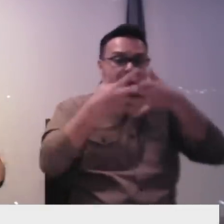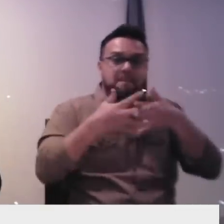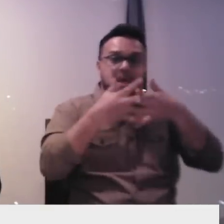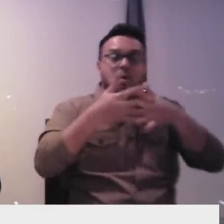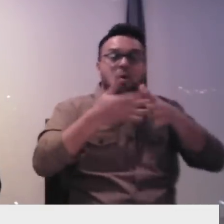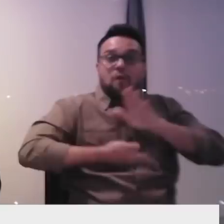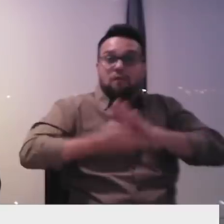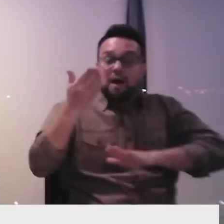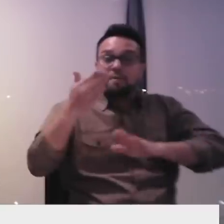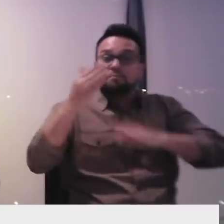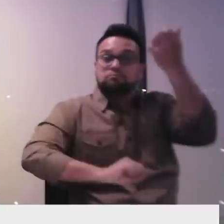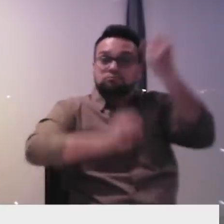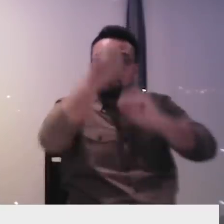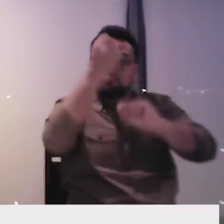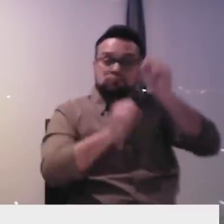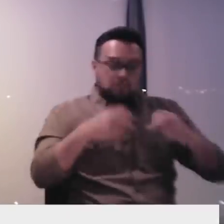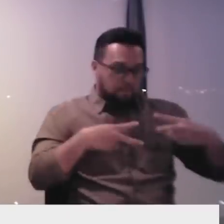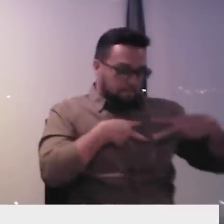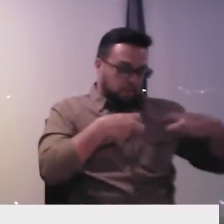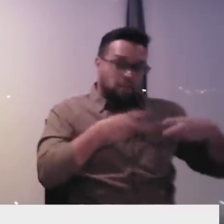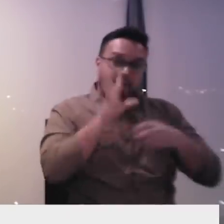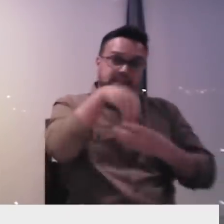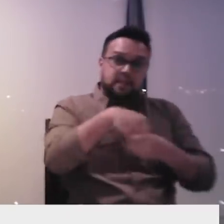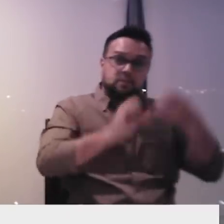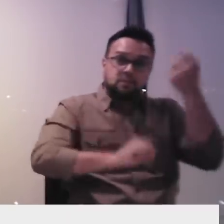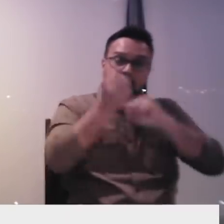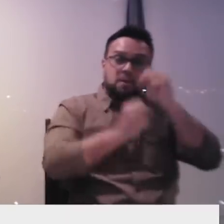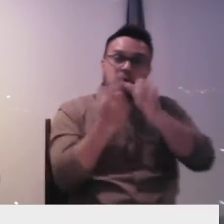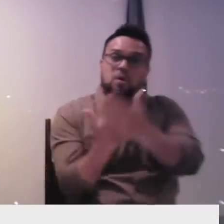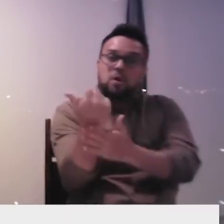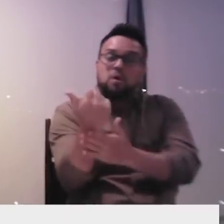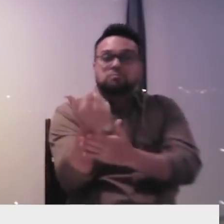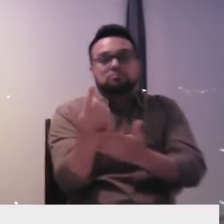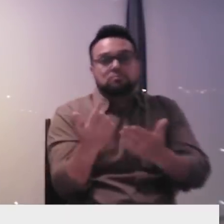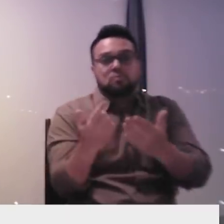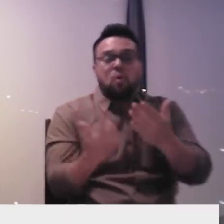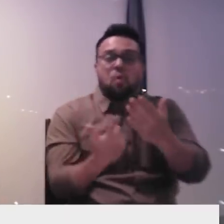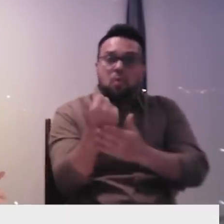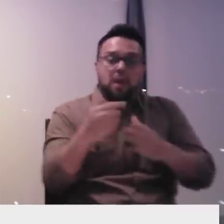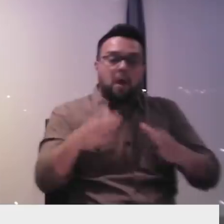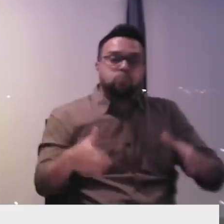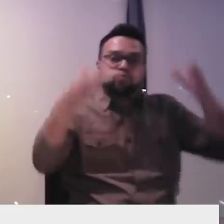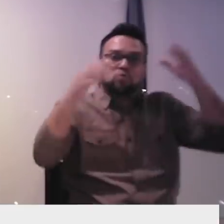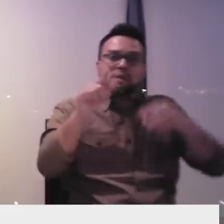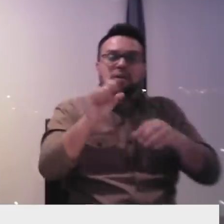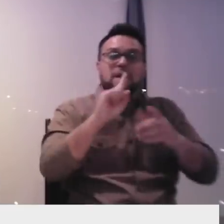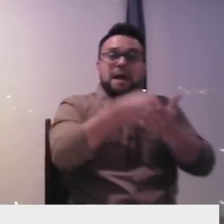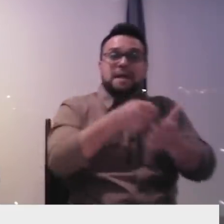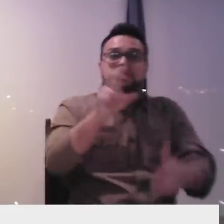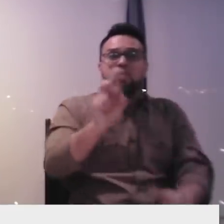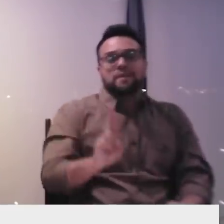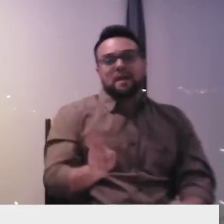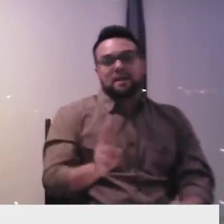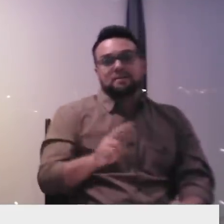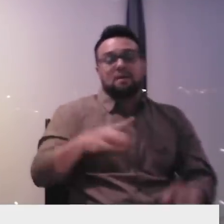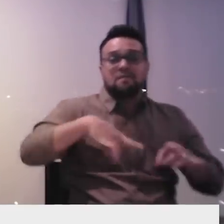lá na Petrobras, no local de que a Petrobras entrega o botijão de gás, vai pagar R$ 50,00 do botijão e vai levar